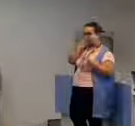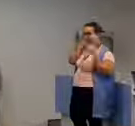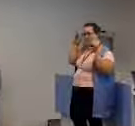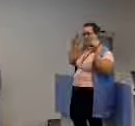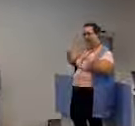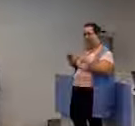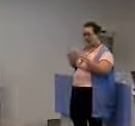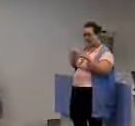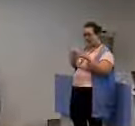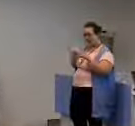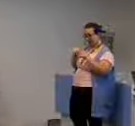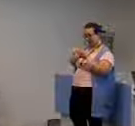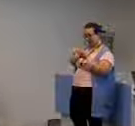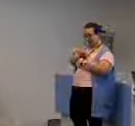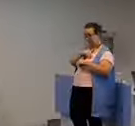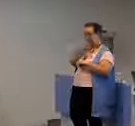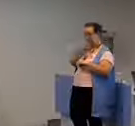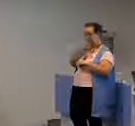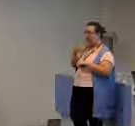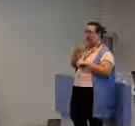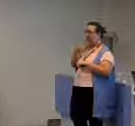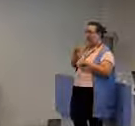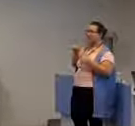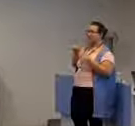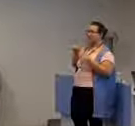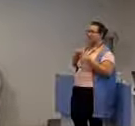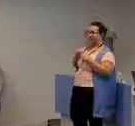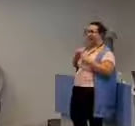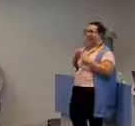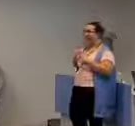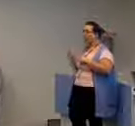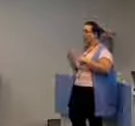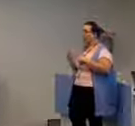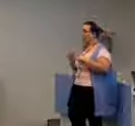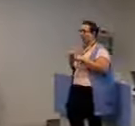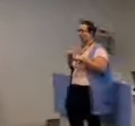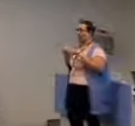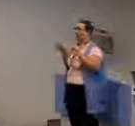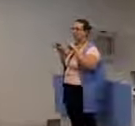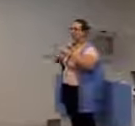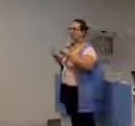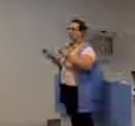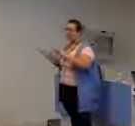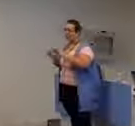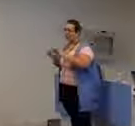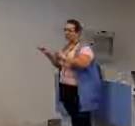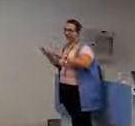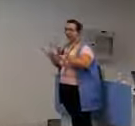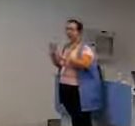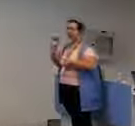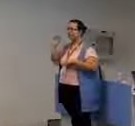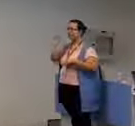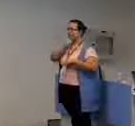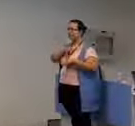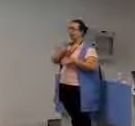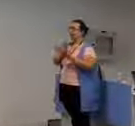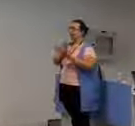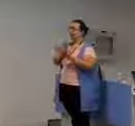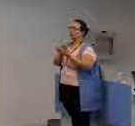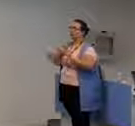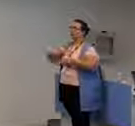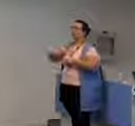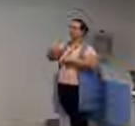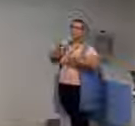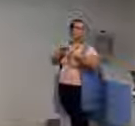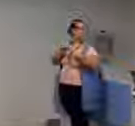especializar, e depois disso, né, nós temos funções técnicas específicas também para rapidamente pegar esse estudo e